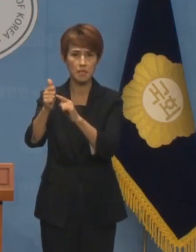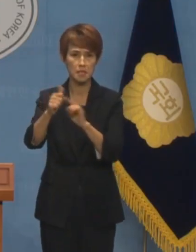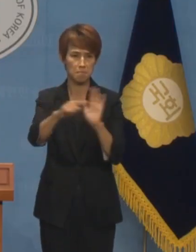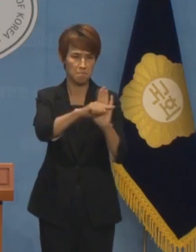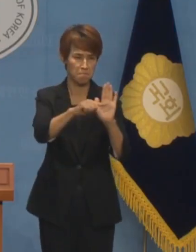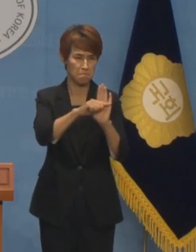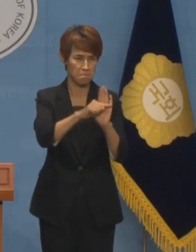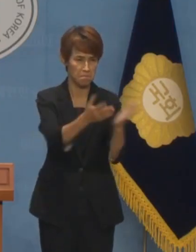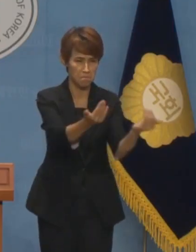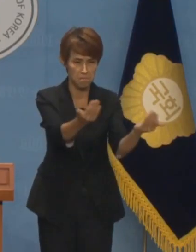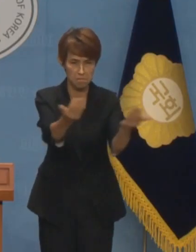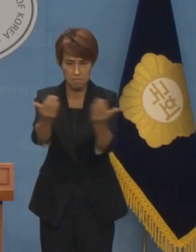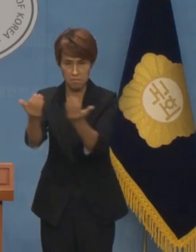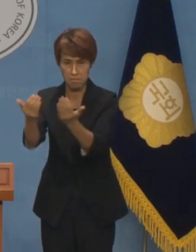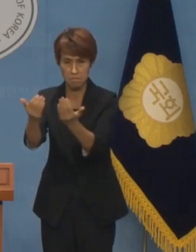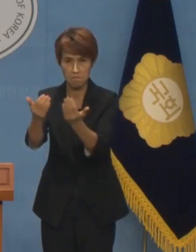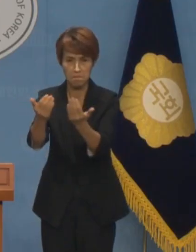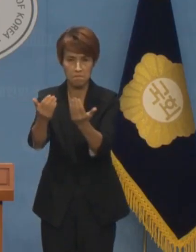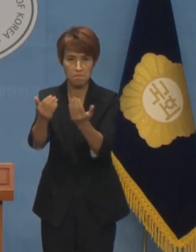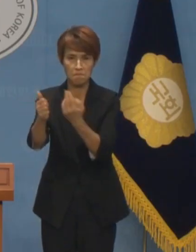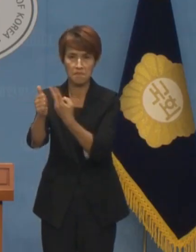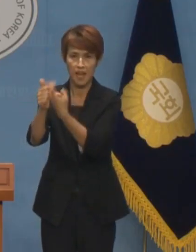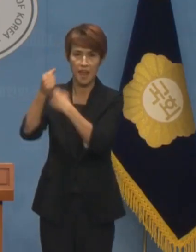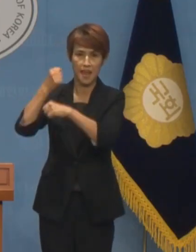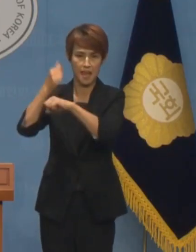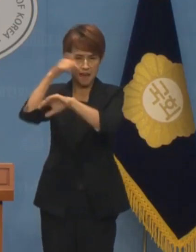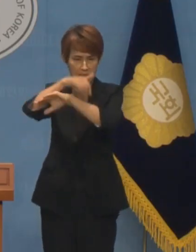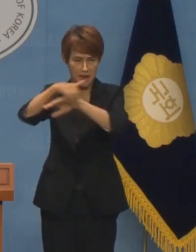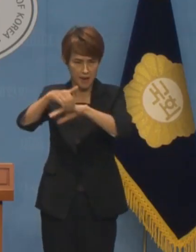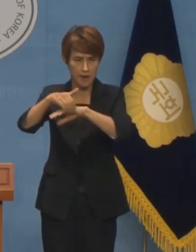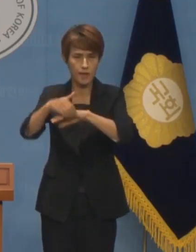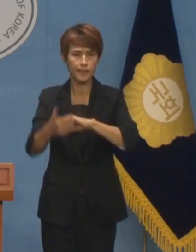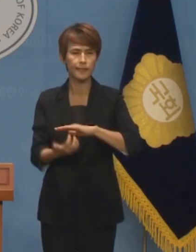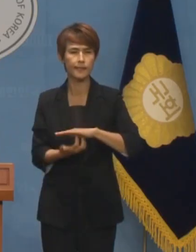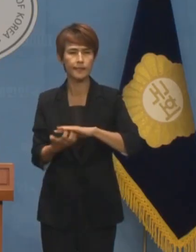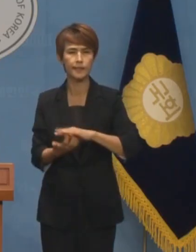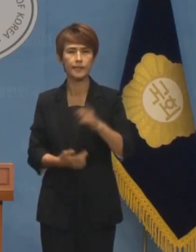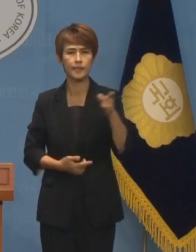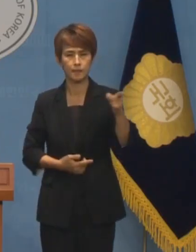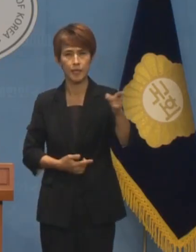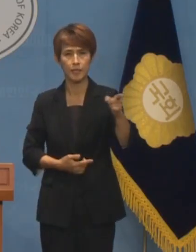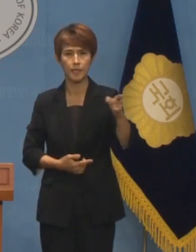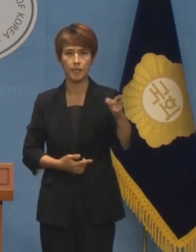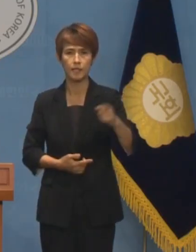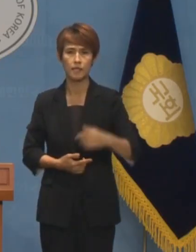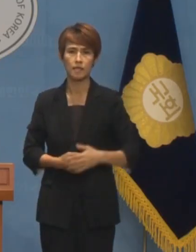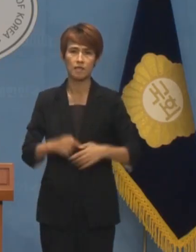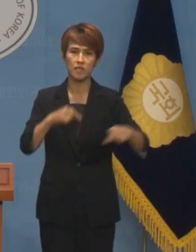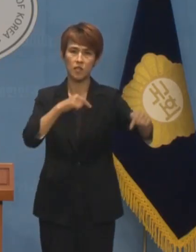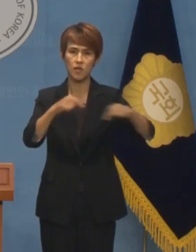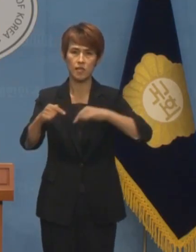조장해 탄핵의 군부를 떼겠다는 파렴치한 속셈으로 막가빠식 정치 공세를